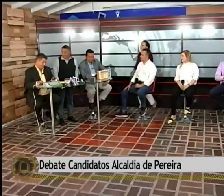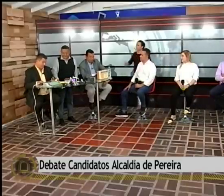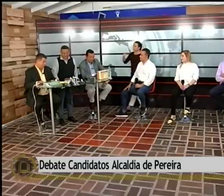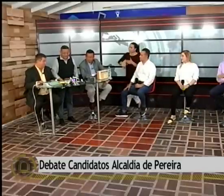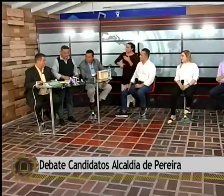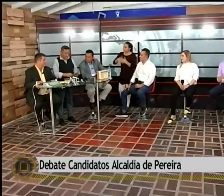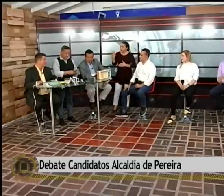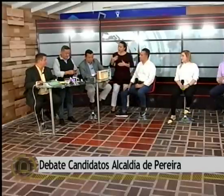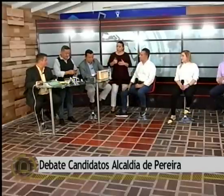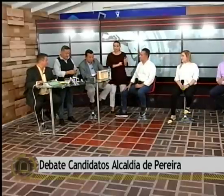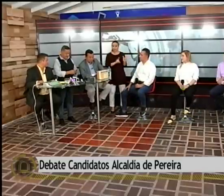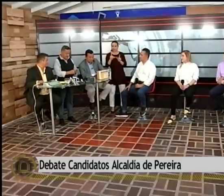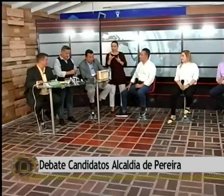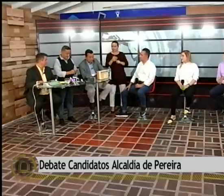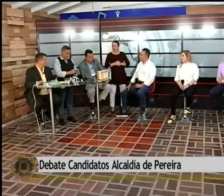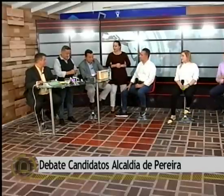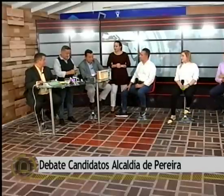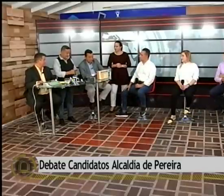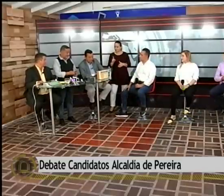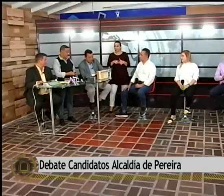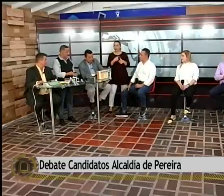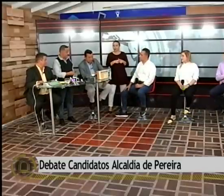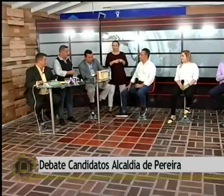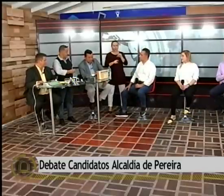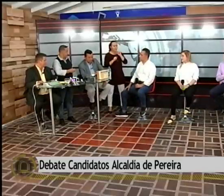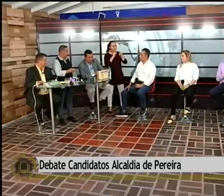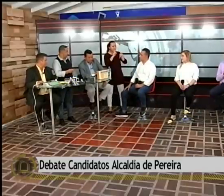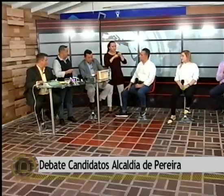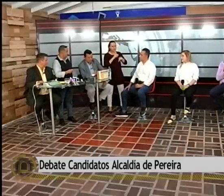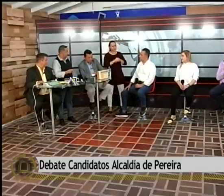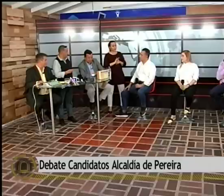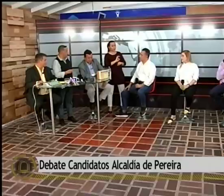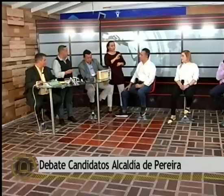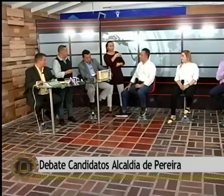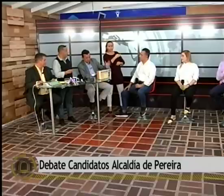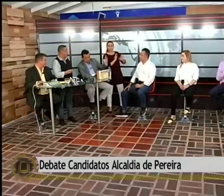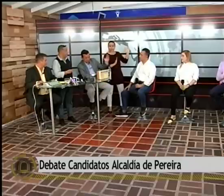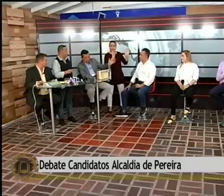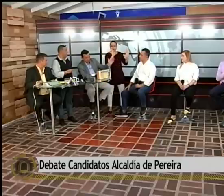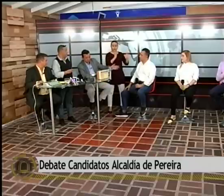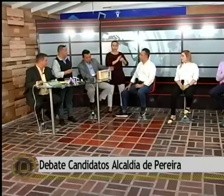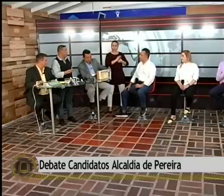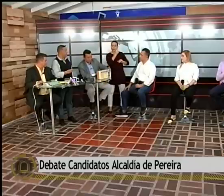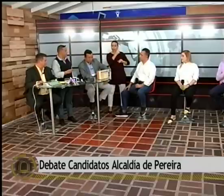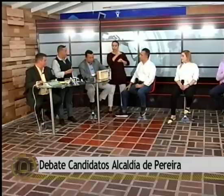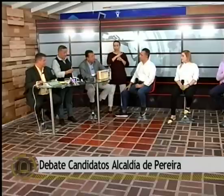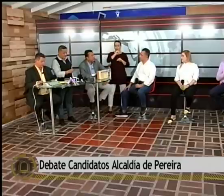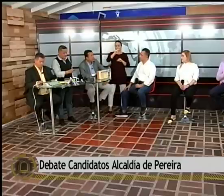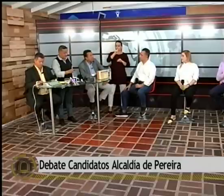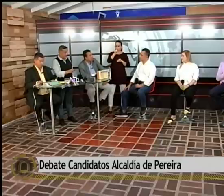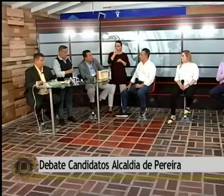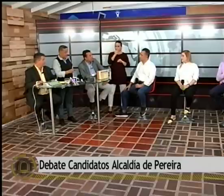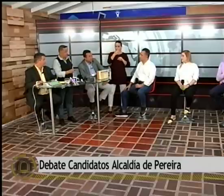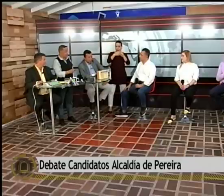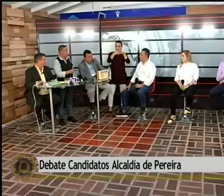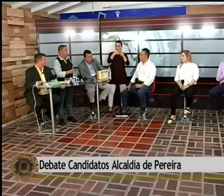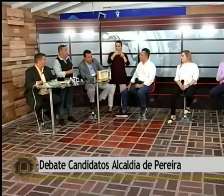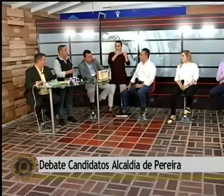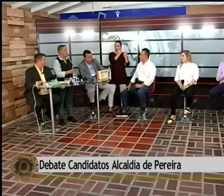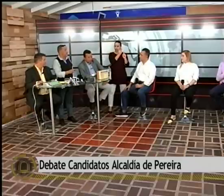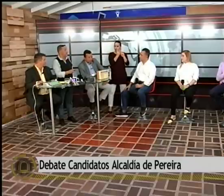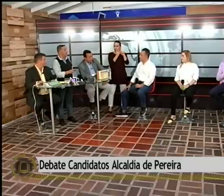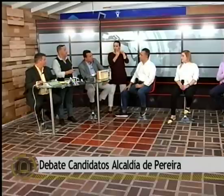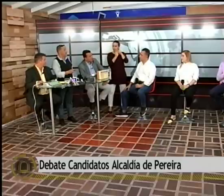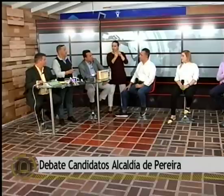favor. ¿Estamos listos? Listo. Entonces, una pregunta para los tres, y empieza Carlos Alfredo, después Carolina, después Mauricio. ¿Un acierto